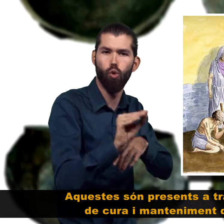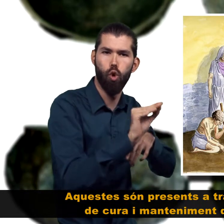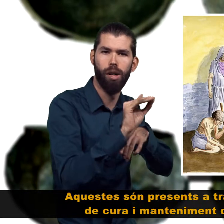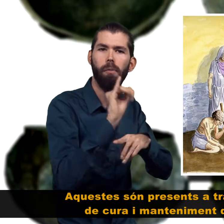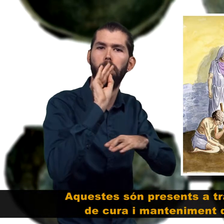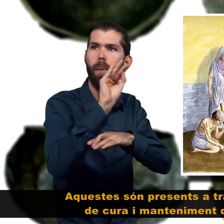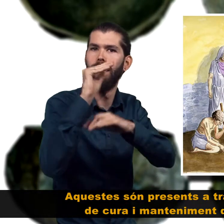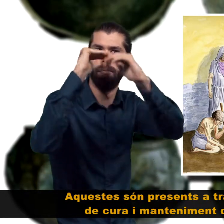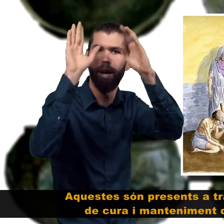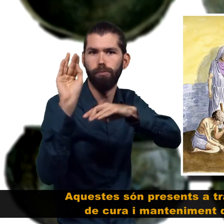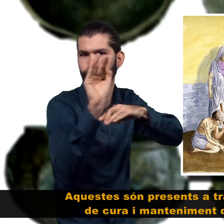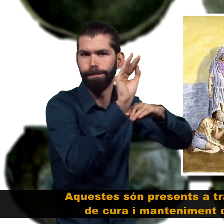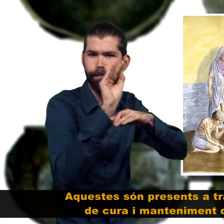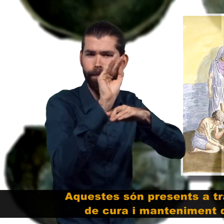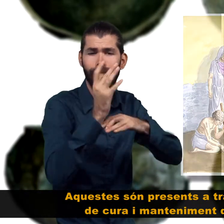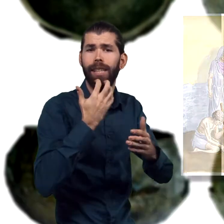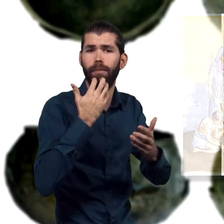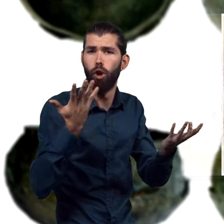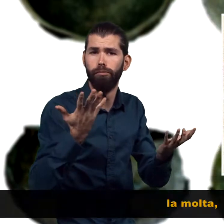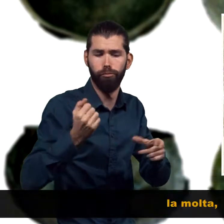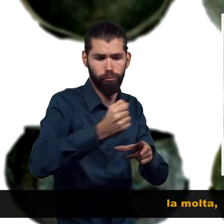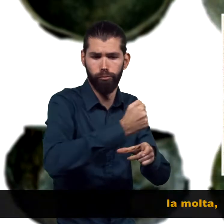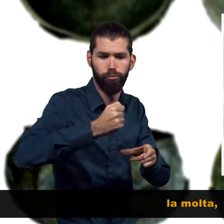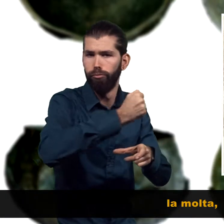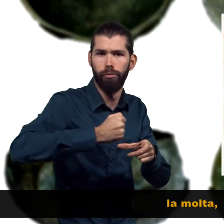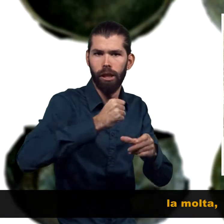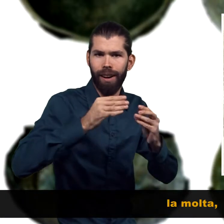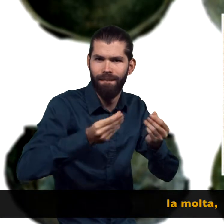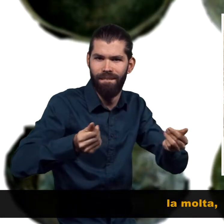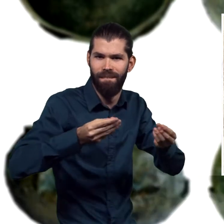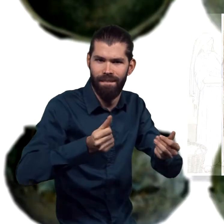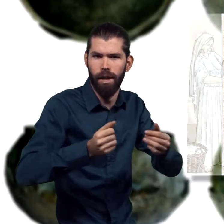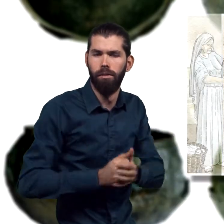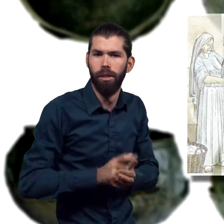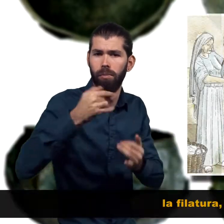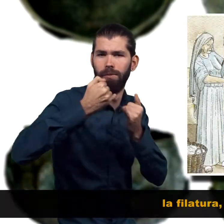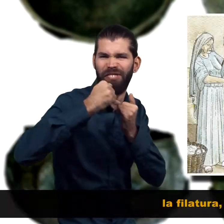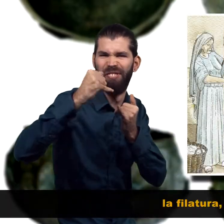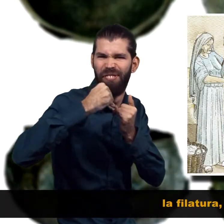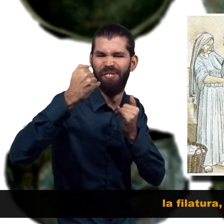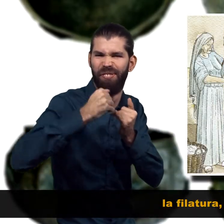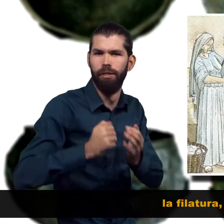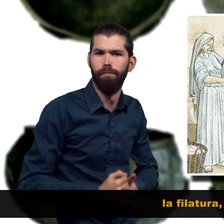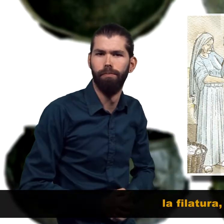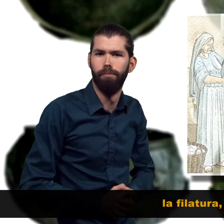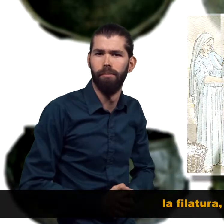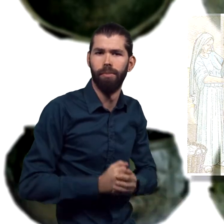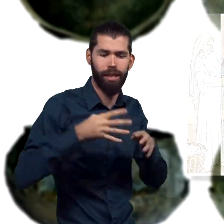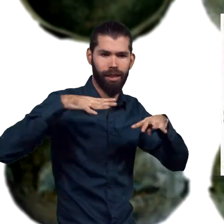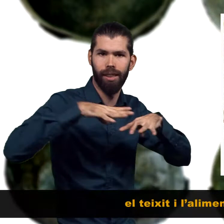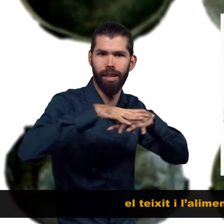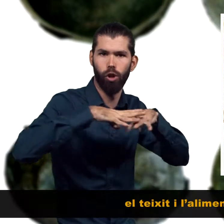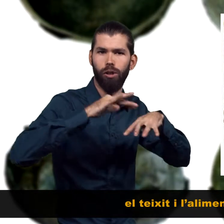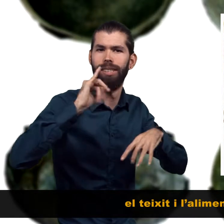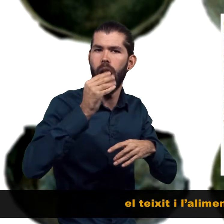Aquestes són presents a través d'activitats de cura i manteniment del grup, com la molta, la filatura, el